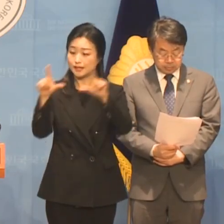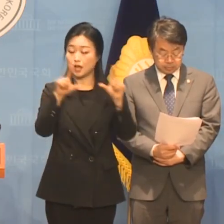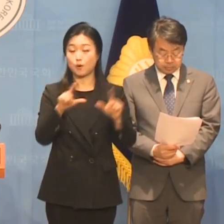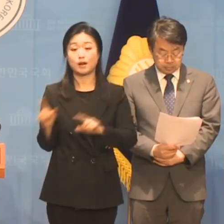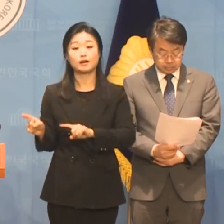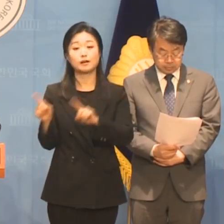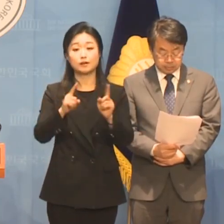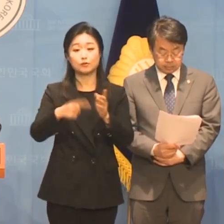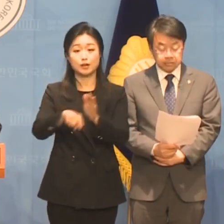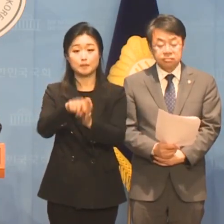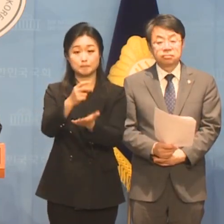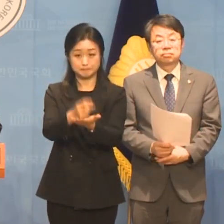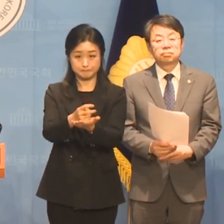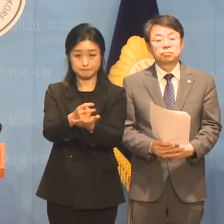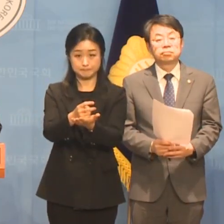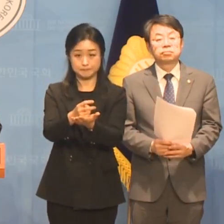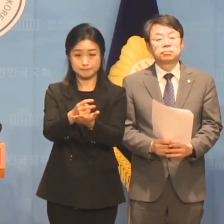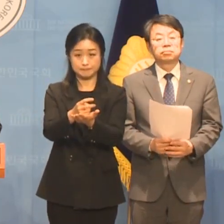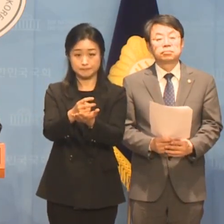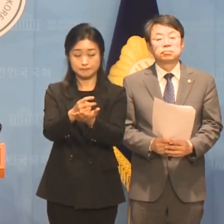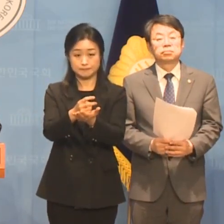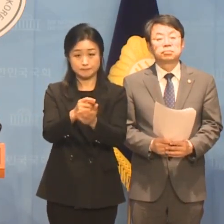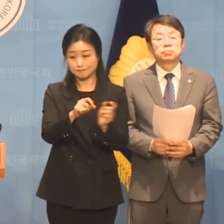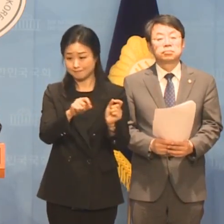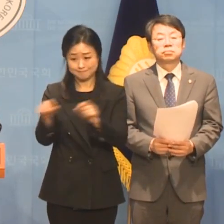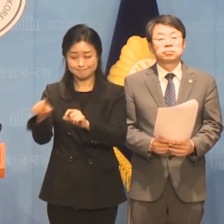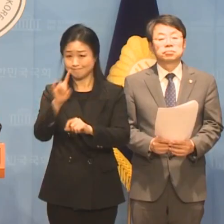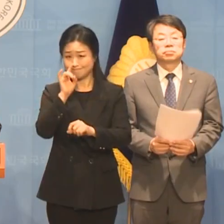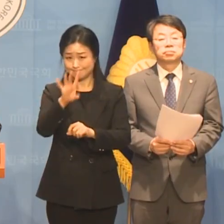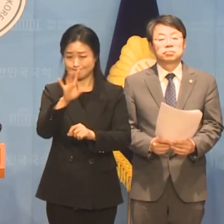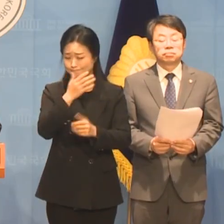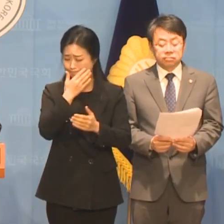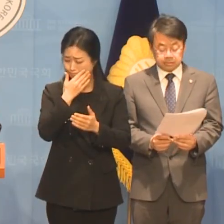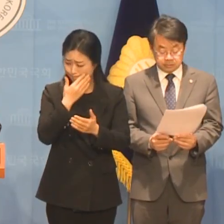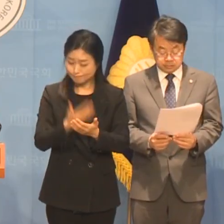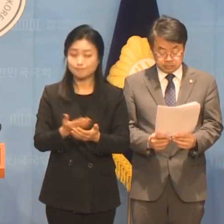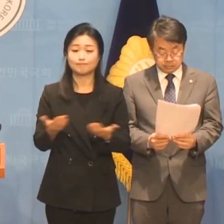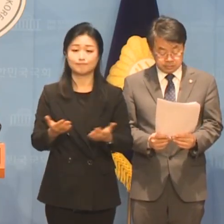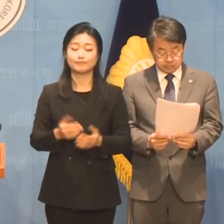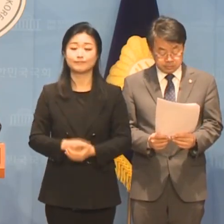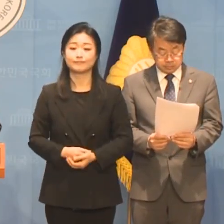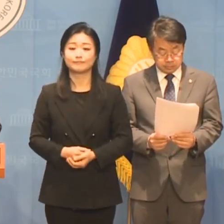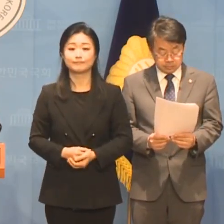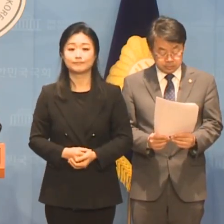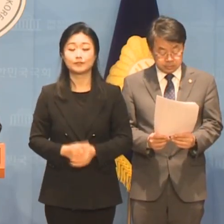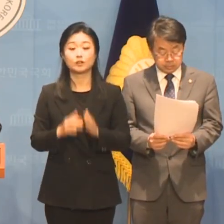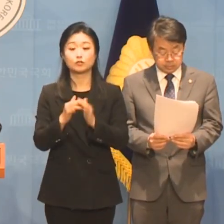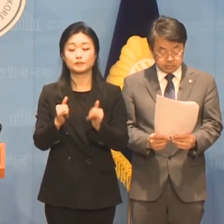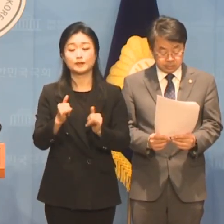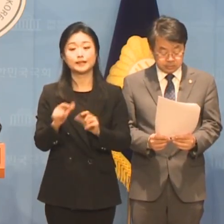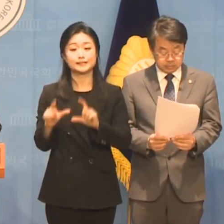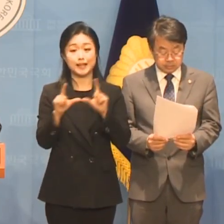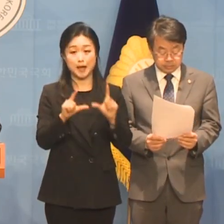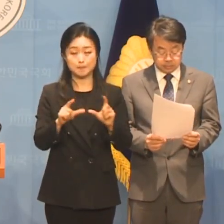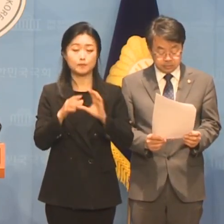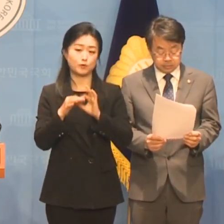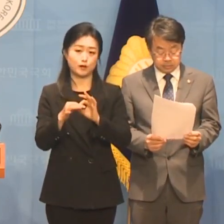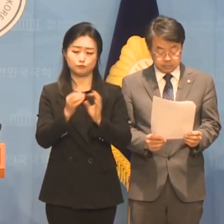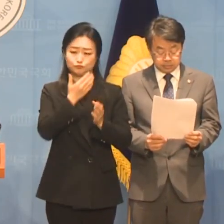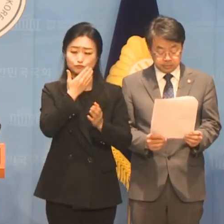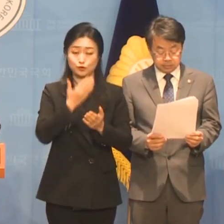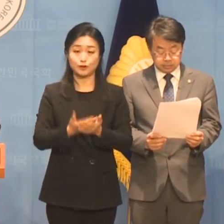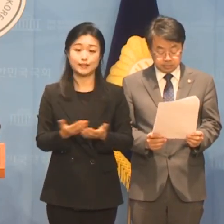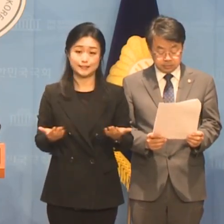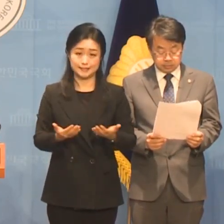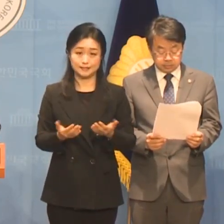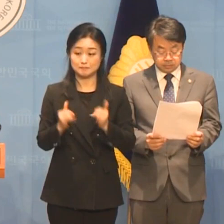법안 처리는 단 하루도 미뤄질 수 없는 중대한 책무입니다. 국민의 삶과 직결된 민생